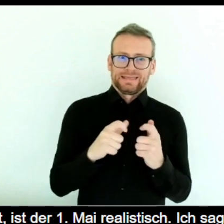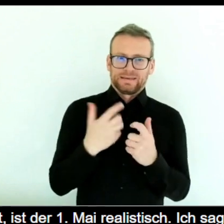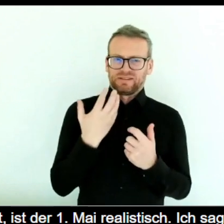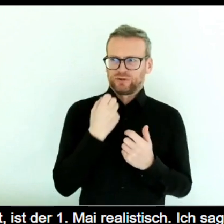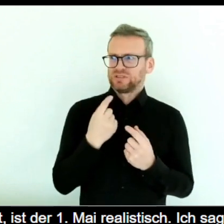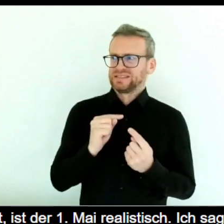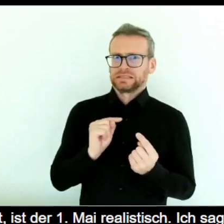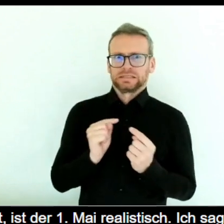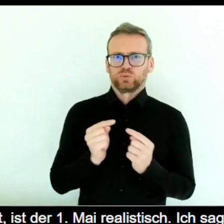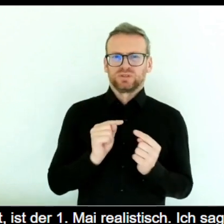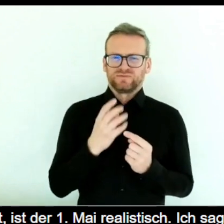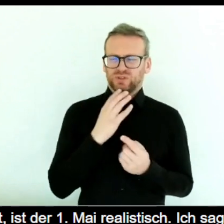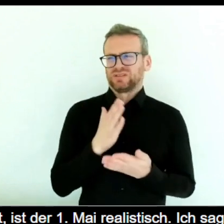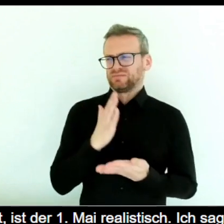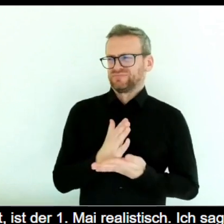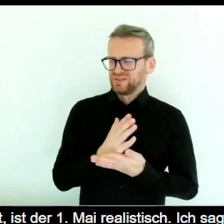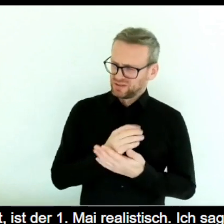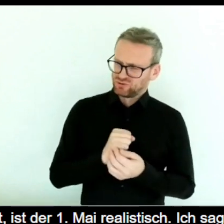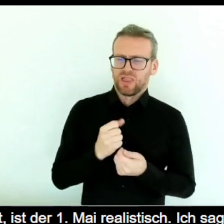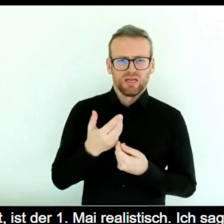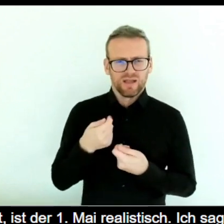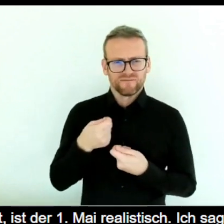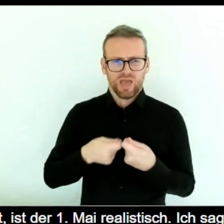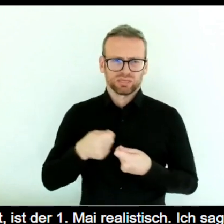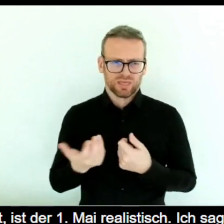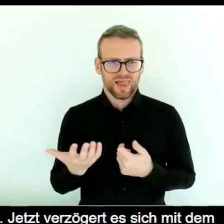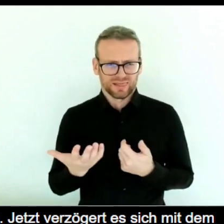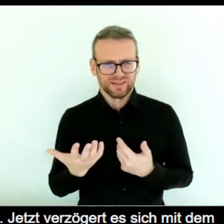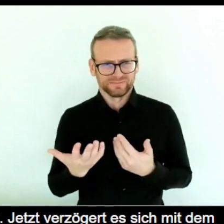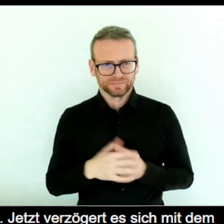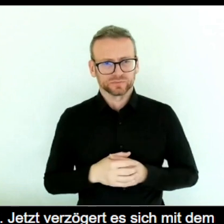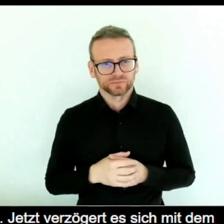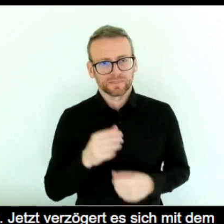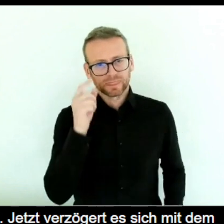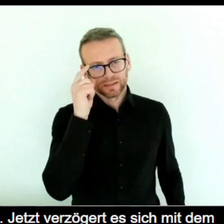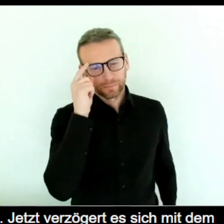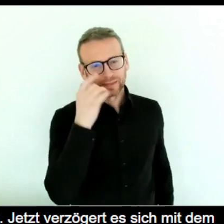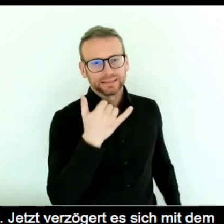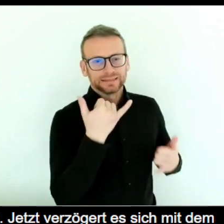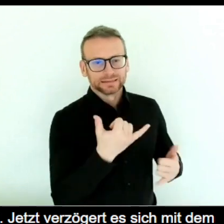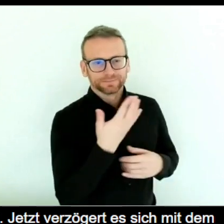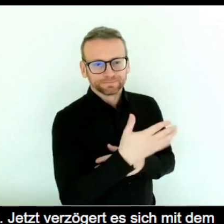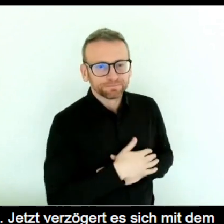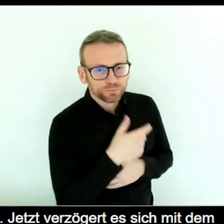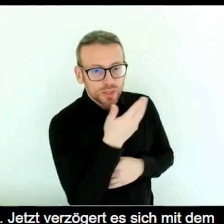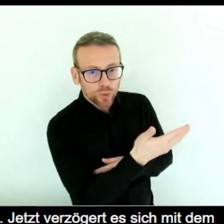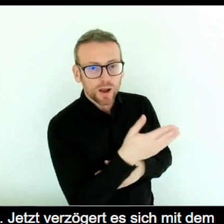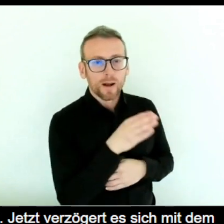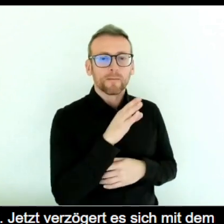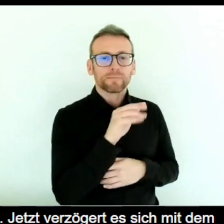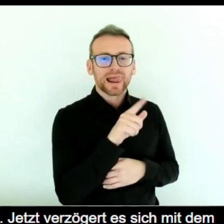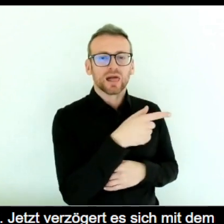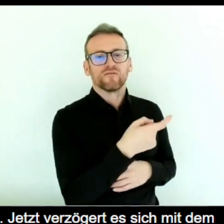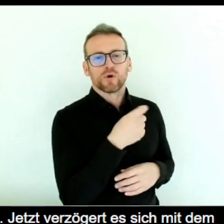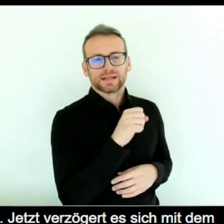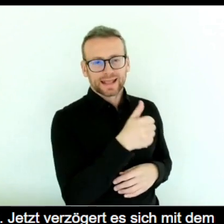Ist es pro Jahr oder ein größerer Zeitraum? Und dann habe ich noch eine Anschlussfrage an die Baugenehmigungen bei den Mobilfunkmasten. Da ist es ja, wenn ich mich